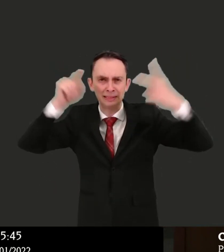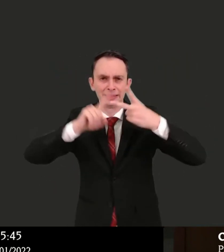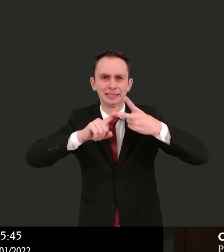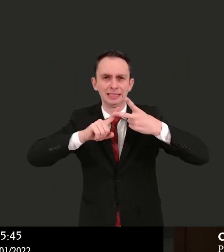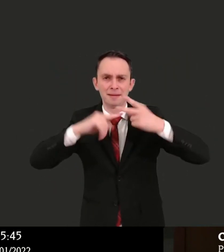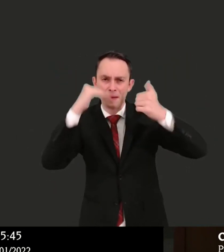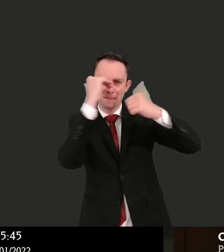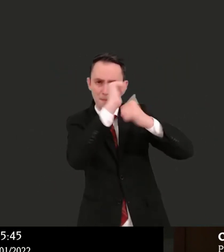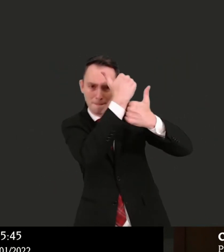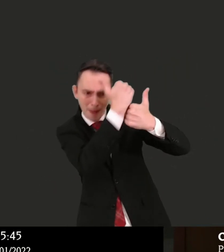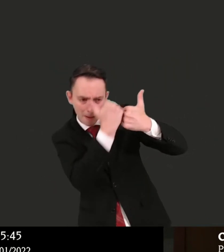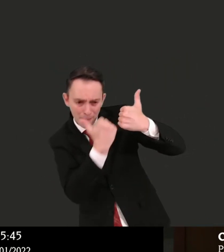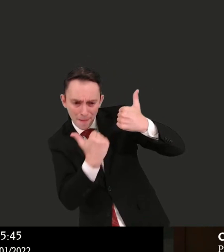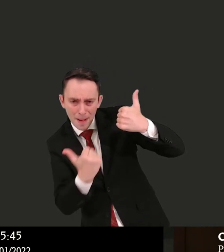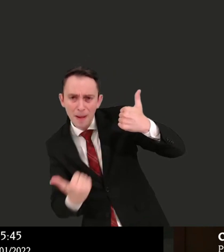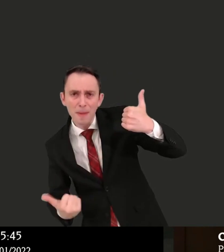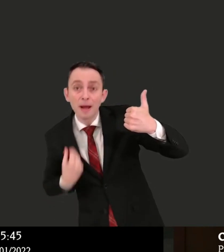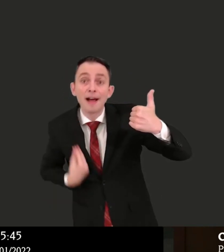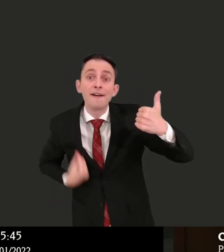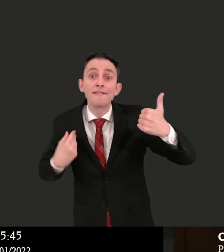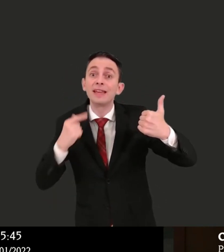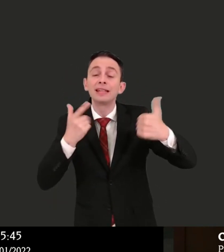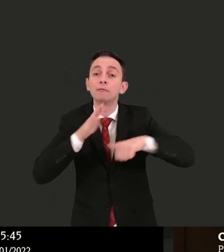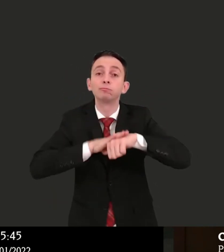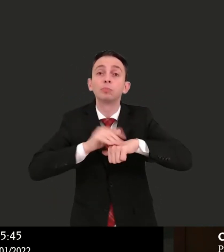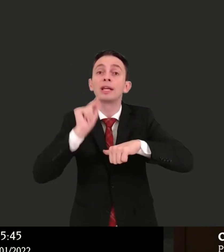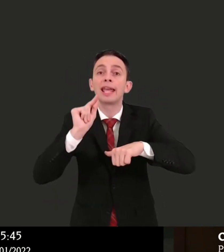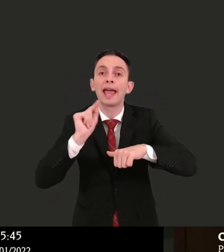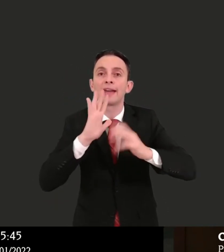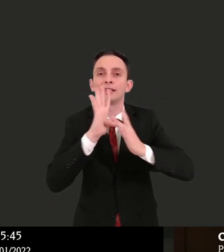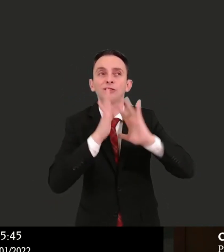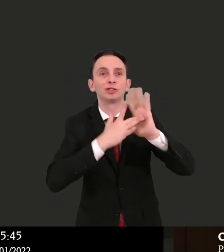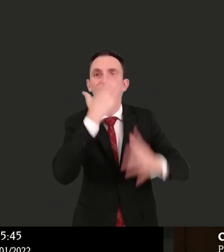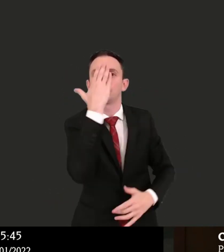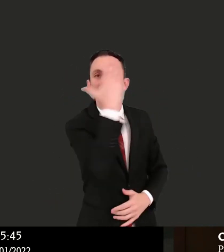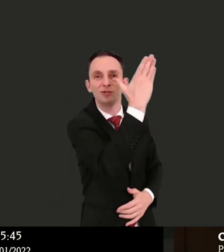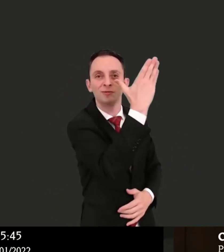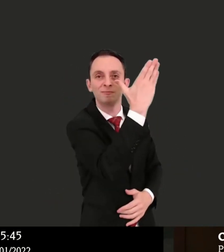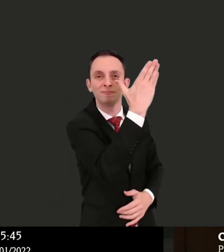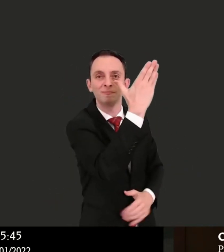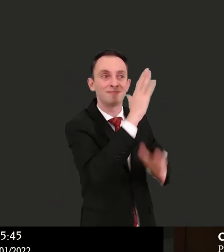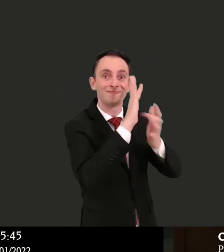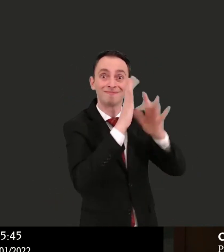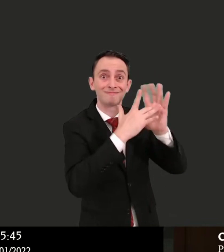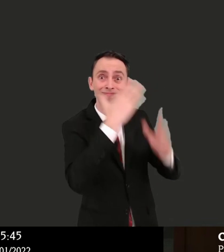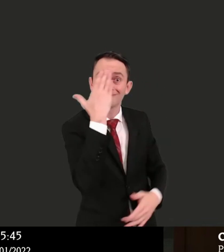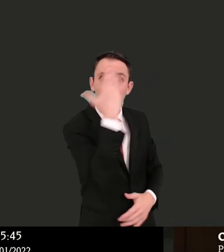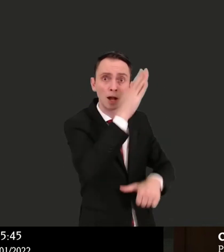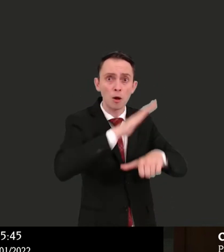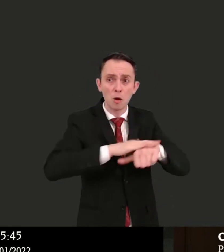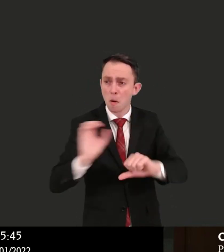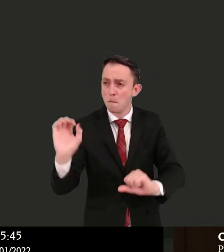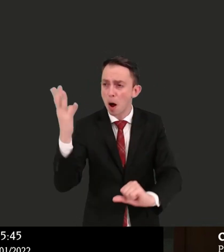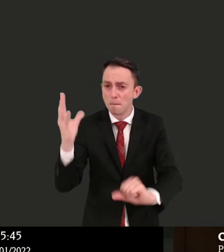criado por ele e para ele. Vocês percebem a autoridade do seu mestre? Percebem o poder do